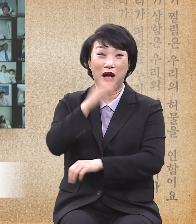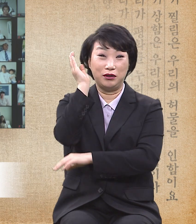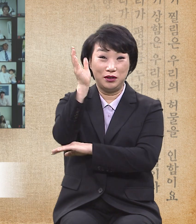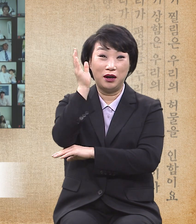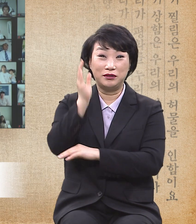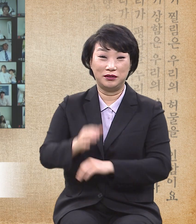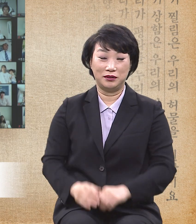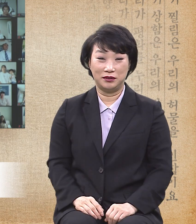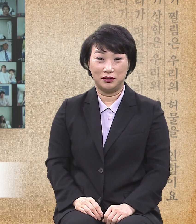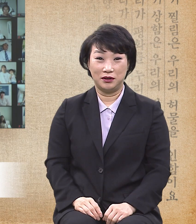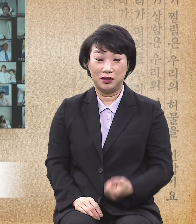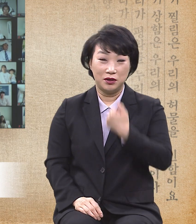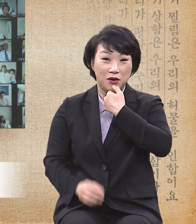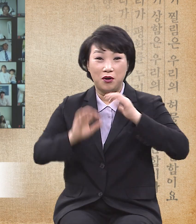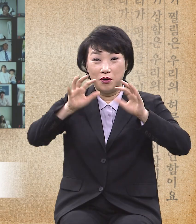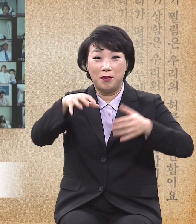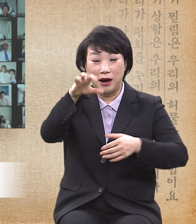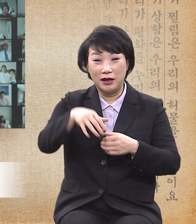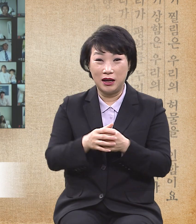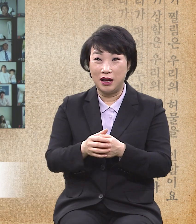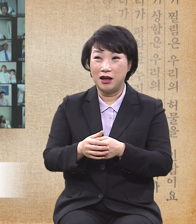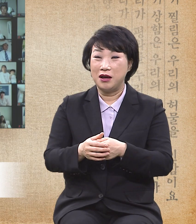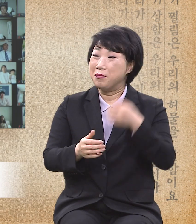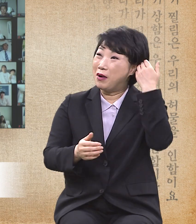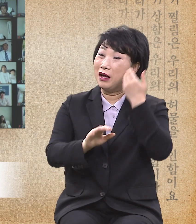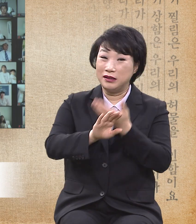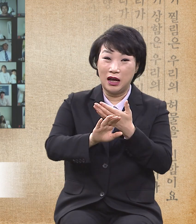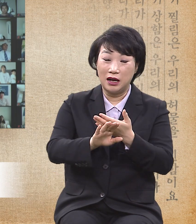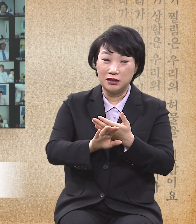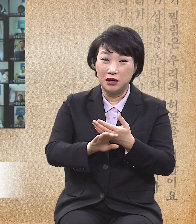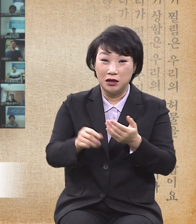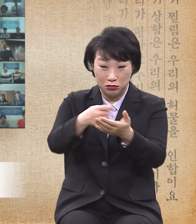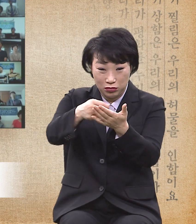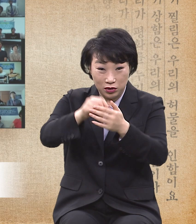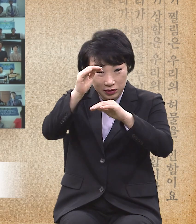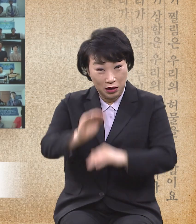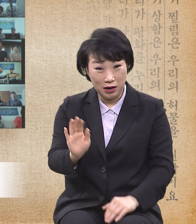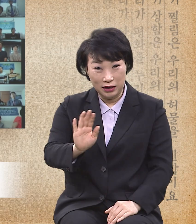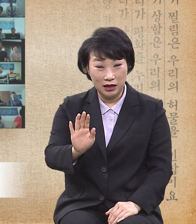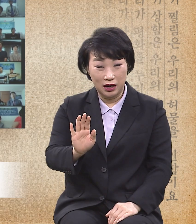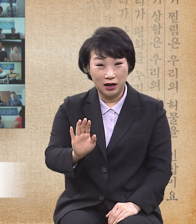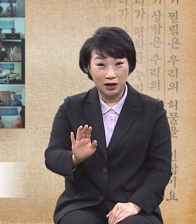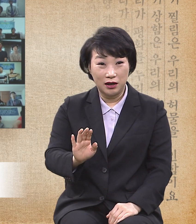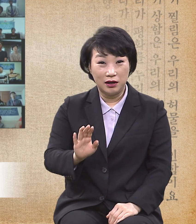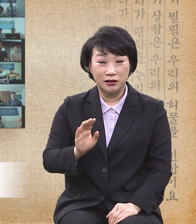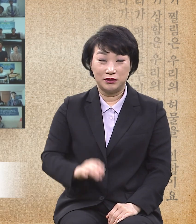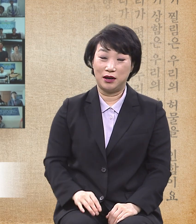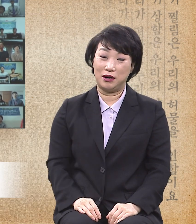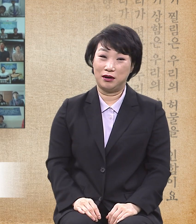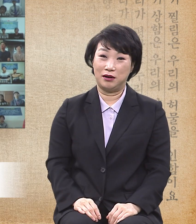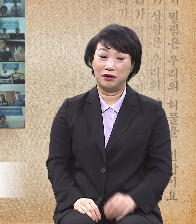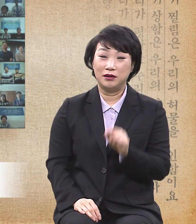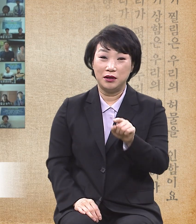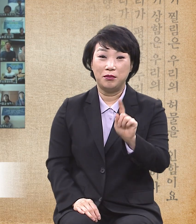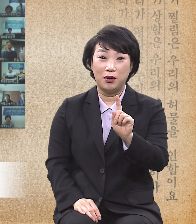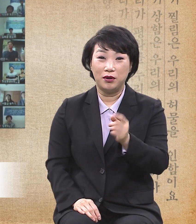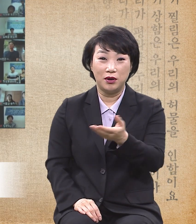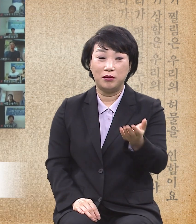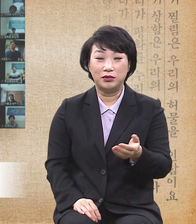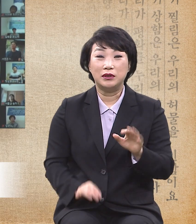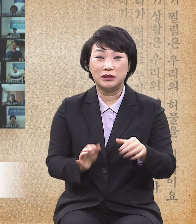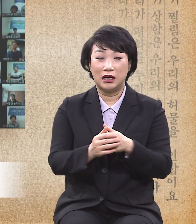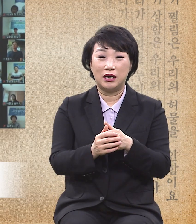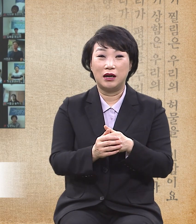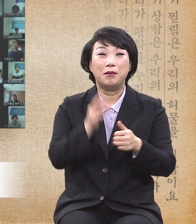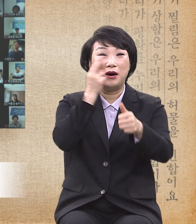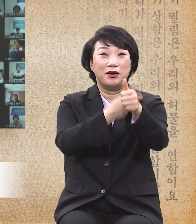스토리. 뭐 노마에 한 거는 것도 아니고, 감옥에 한 것도 아니고, 다시 말해서 누가를 통해서